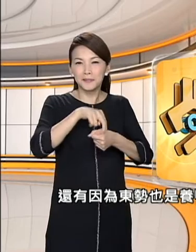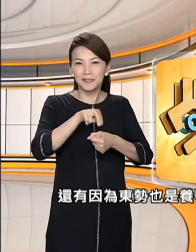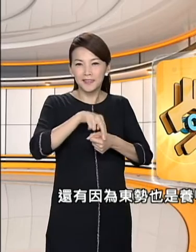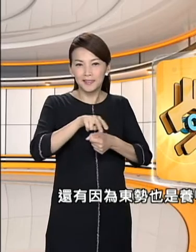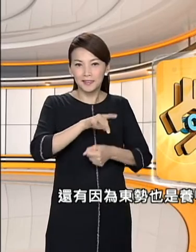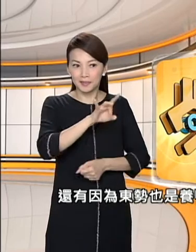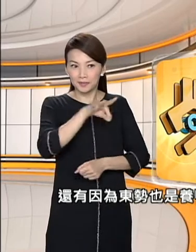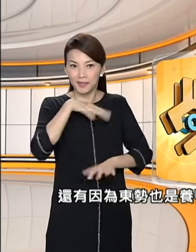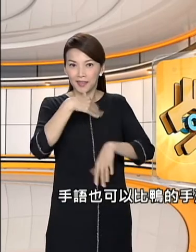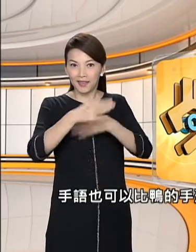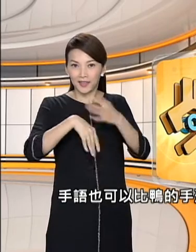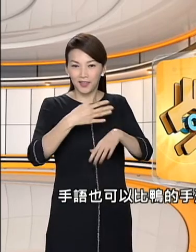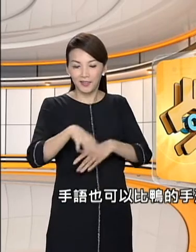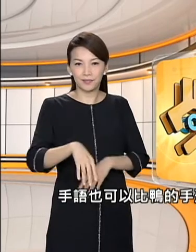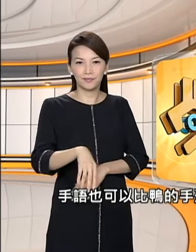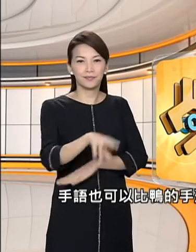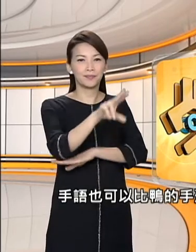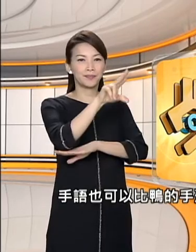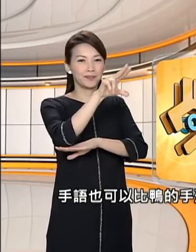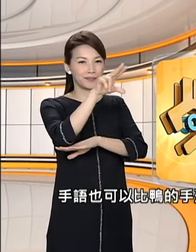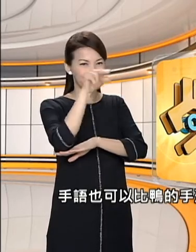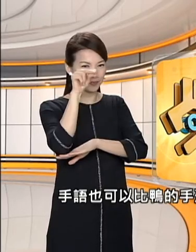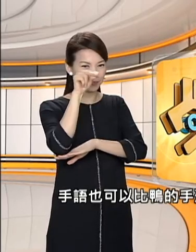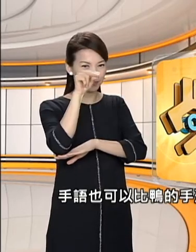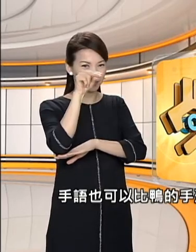村，手语也可以用鸭的手型